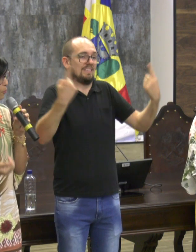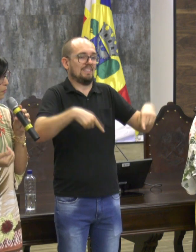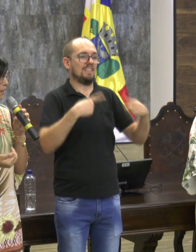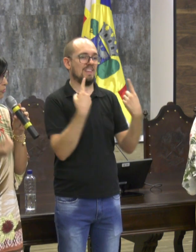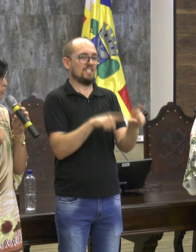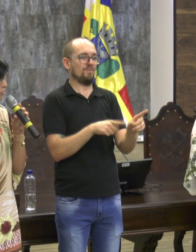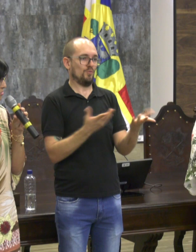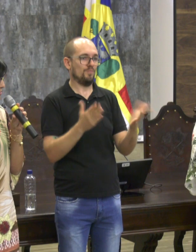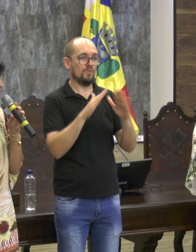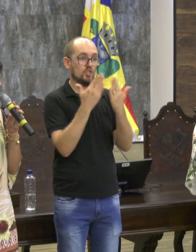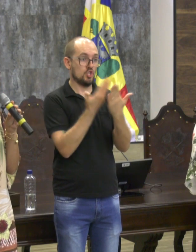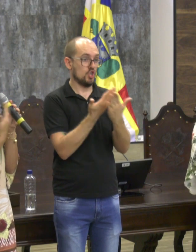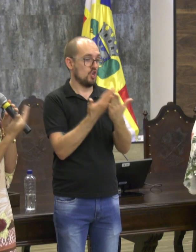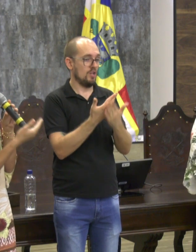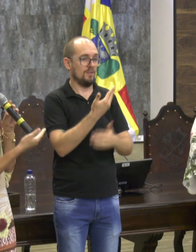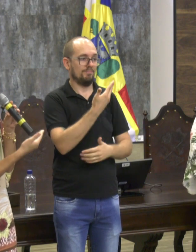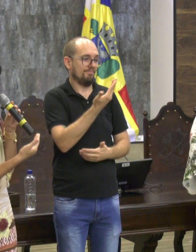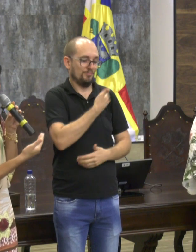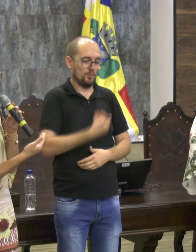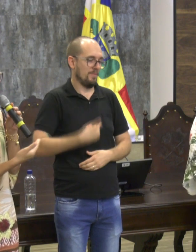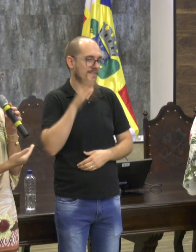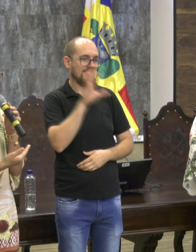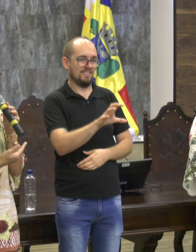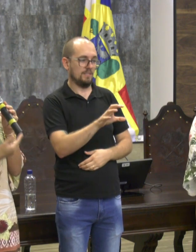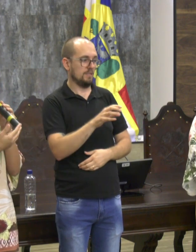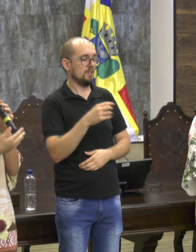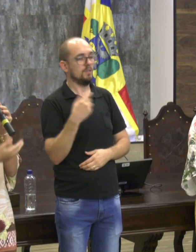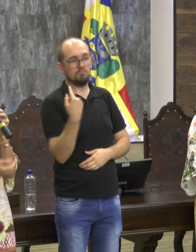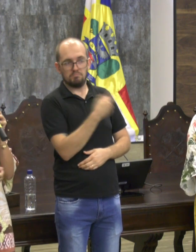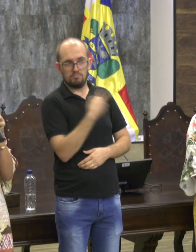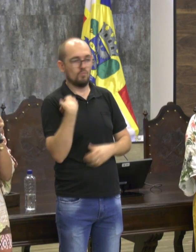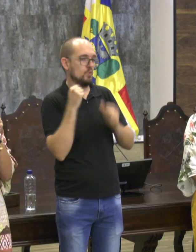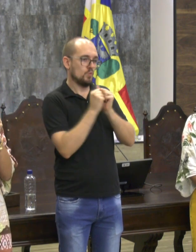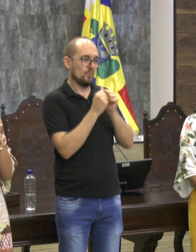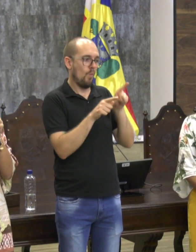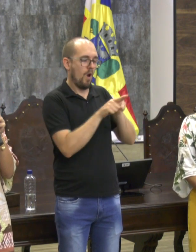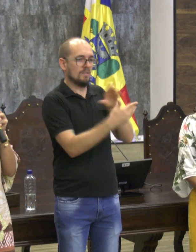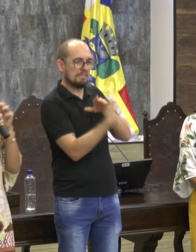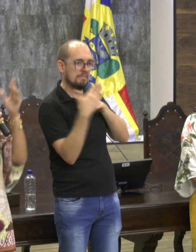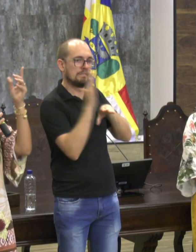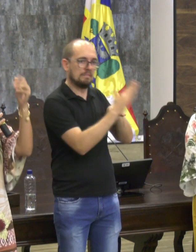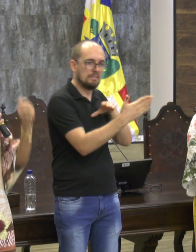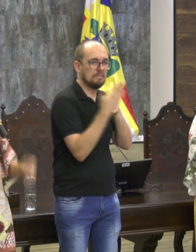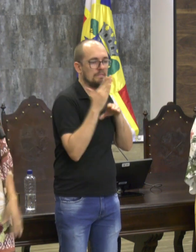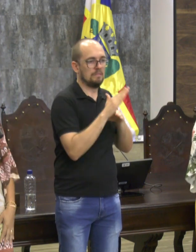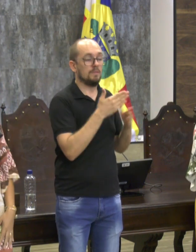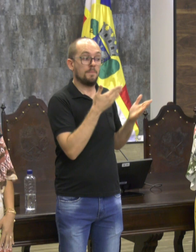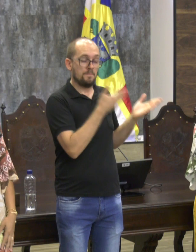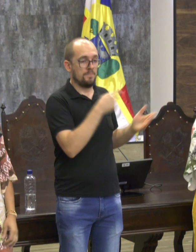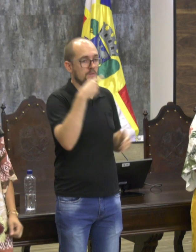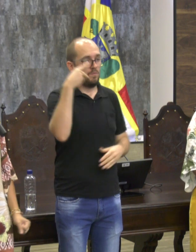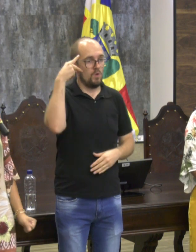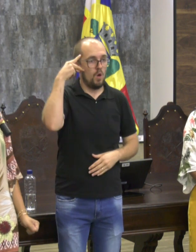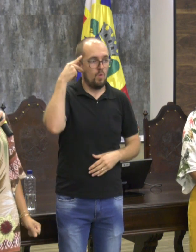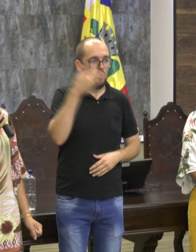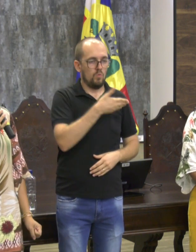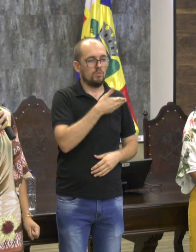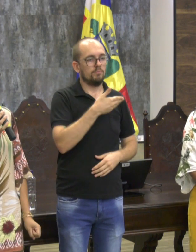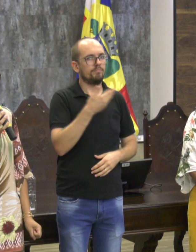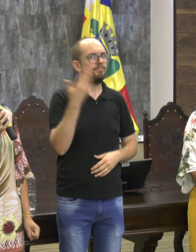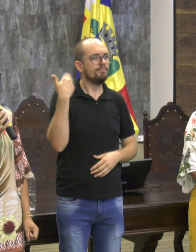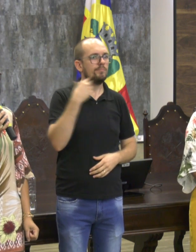escola pública foram os desafios que nós vivenciamos juntos também nesse processo. A Val entrou nessa história